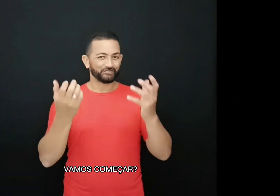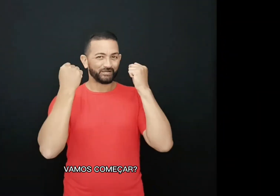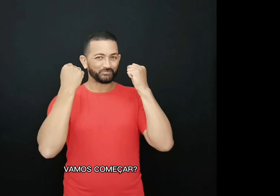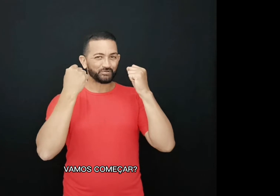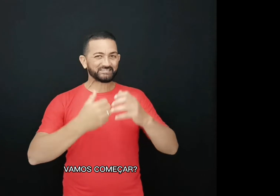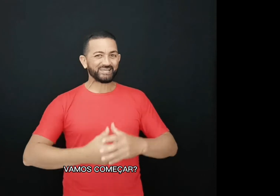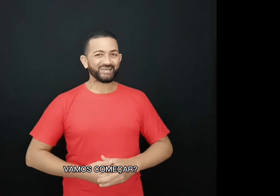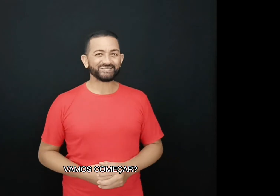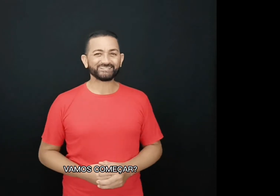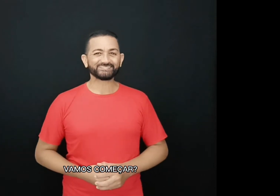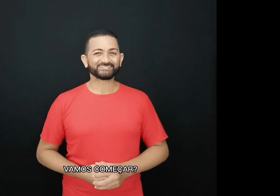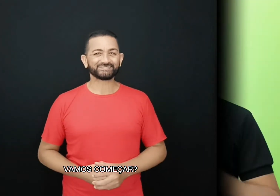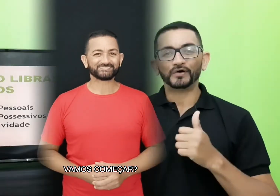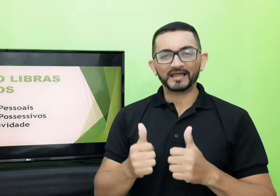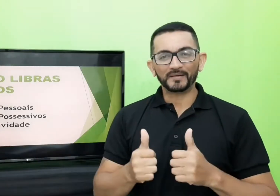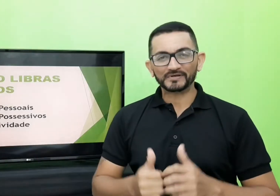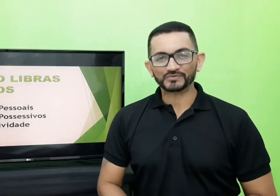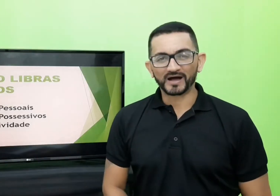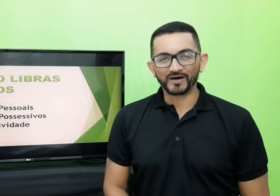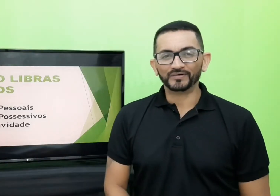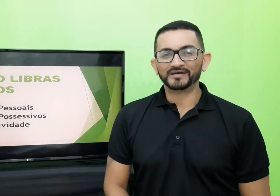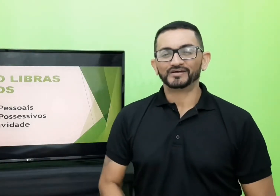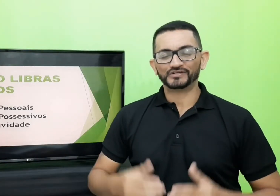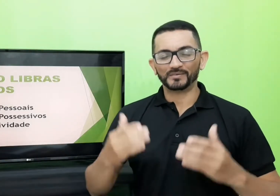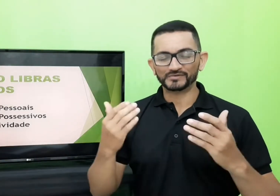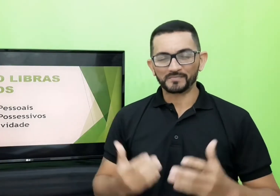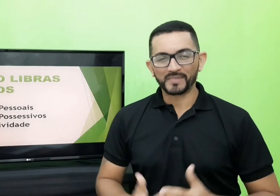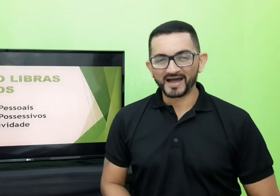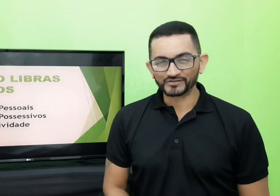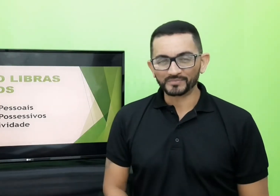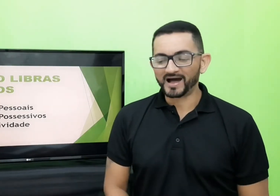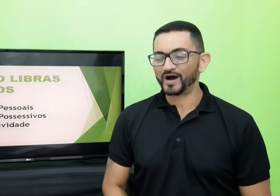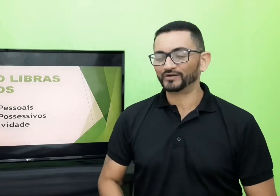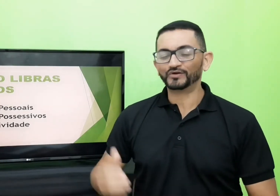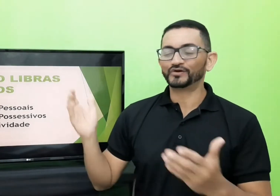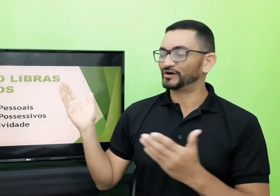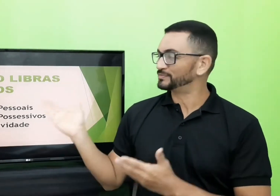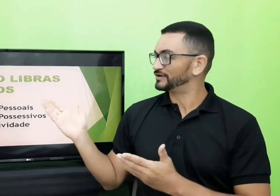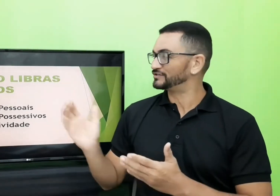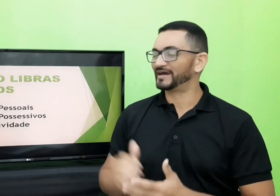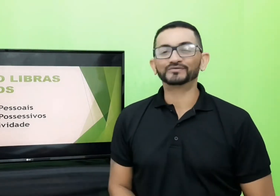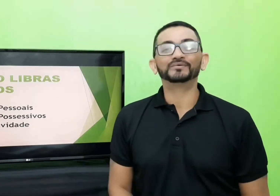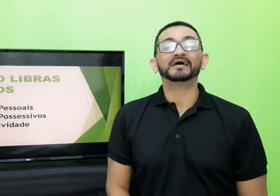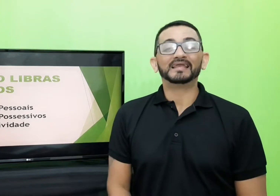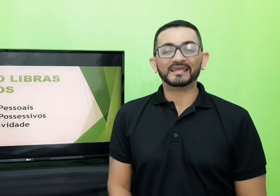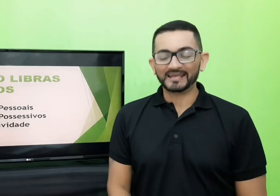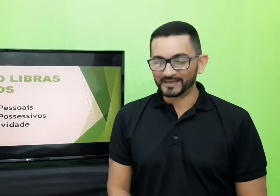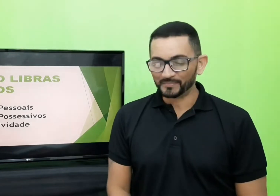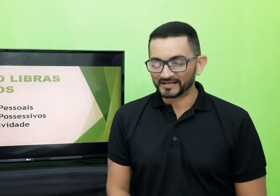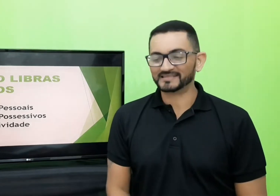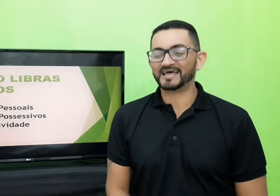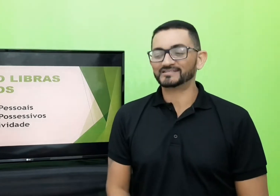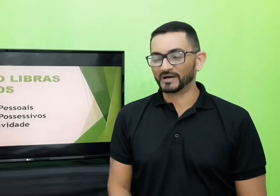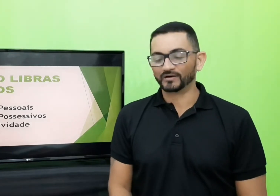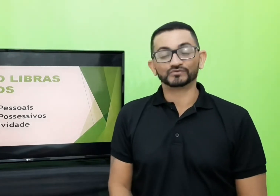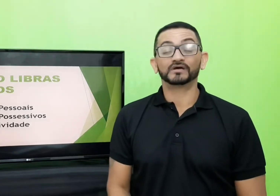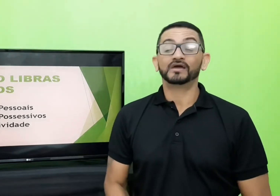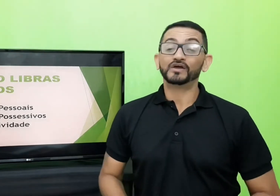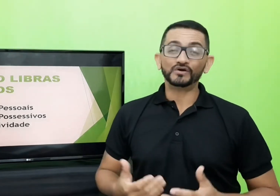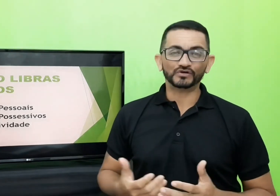Vamos começar? Olá pessoal, estamos em mais uma aula no nosso projeto Libras nas Mãos. E hoje